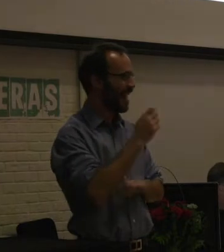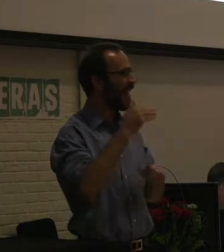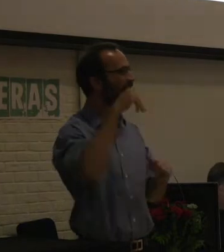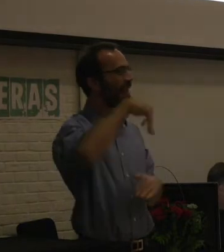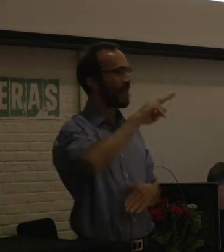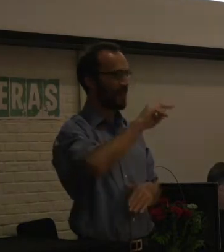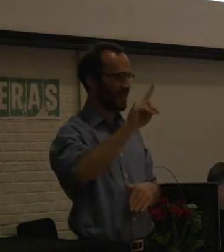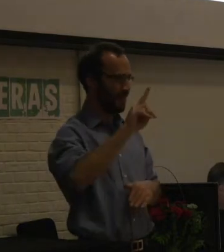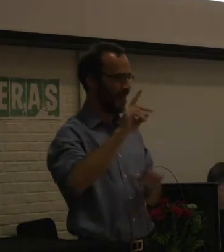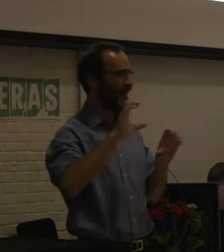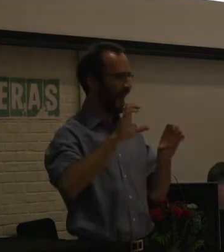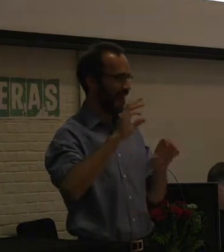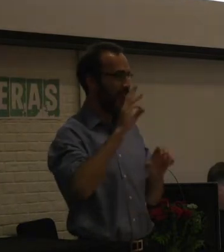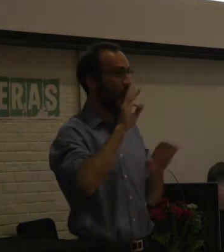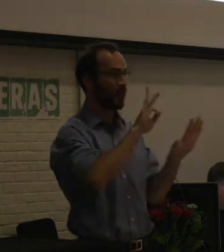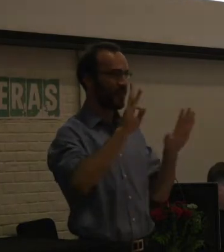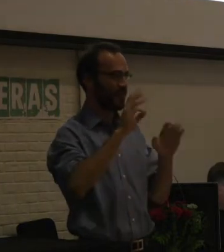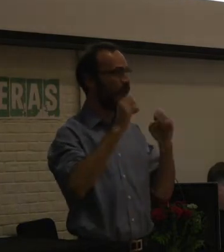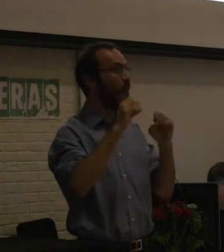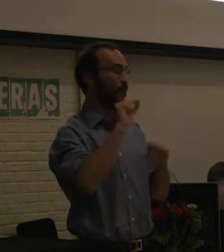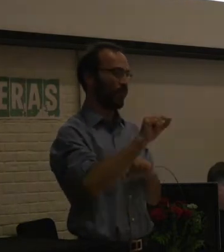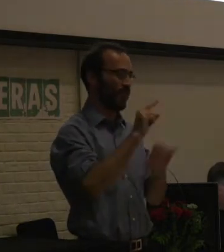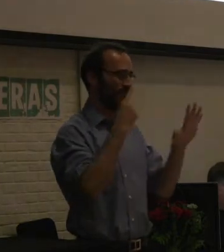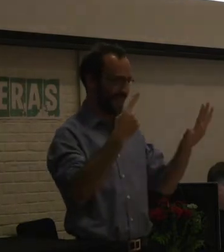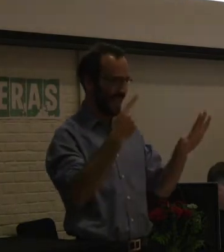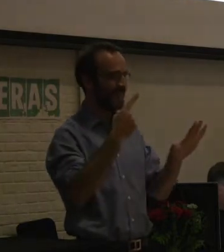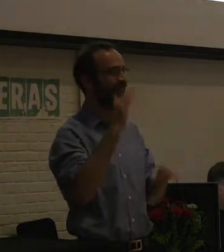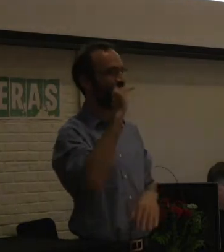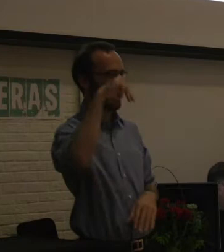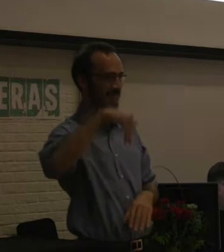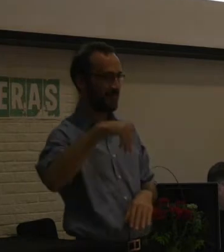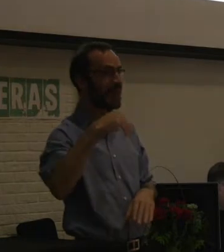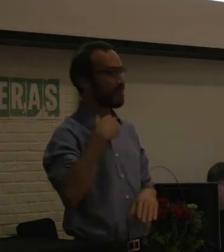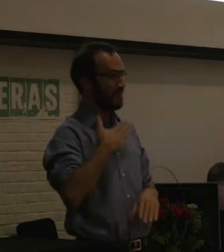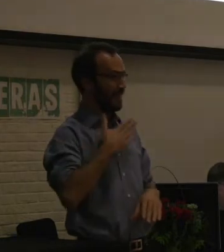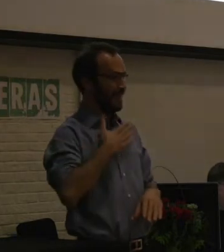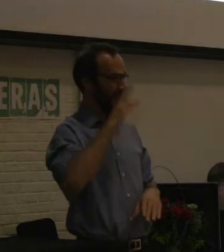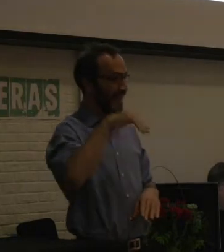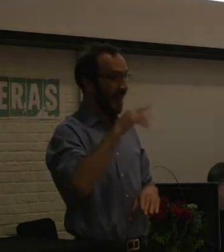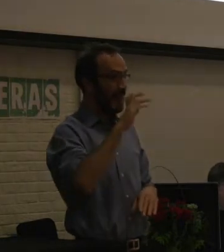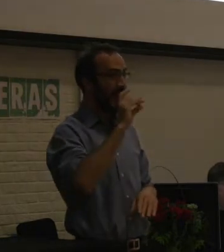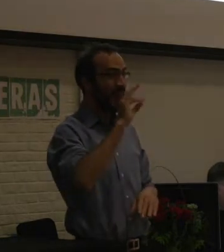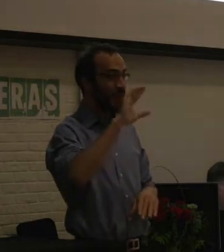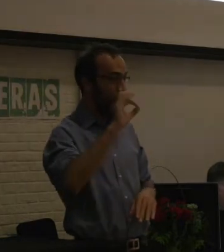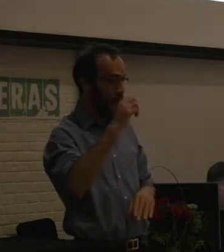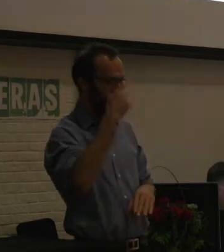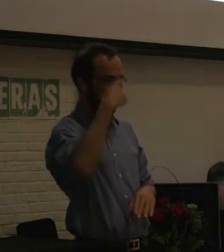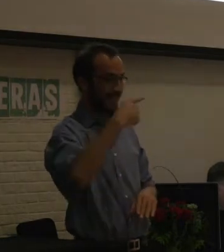el 88.6 de la FM, y Pedro pues, tiene ahí, bueno, tenía una sección titulada